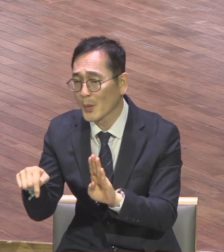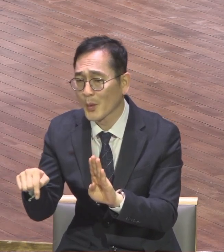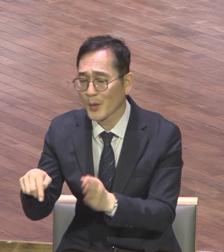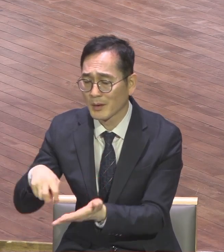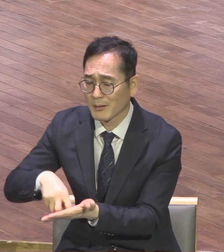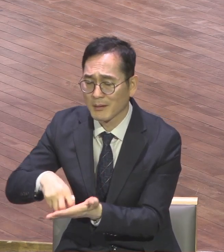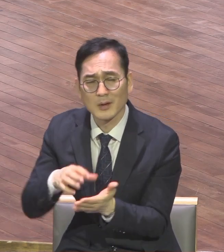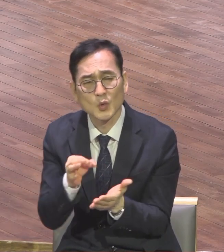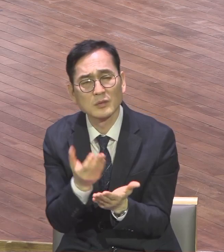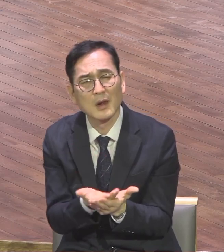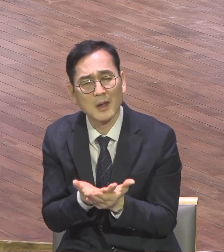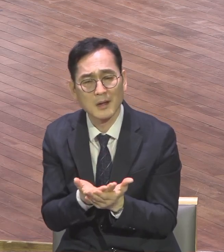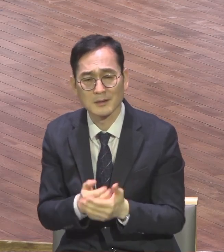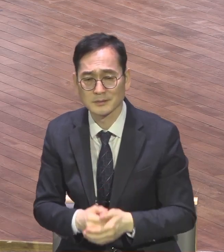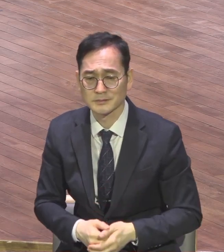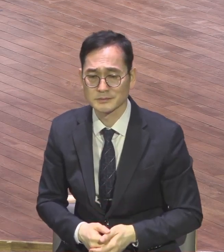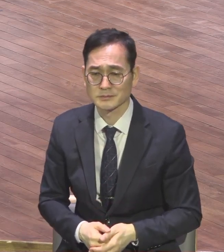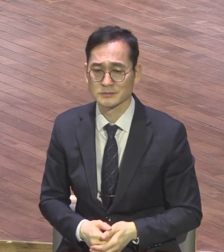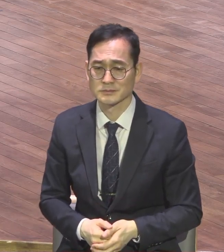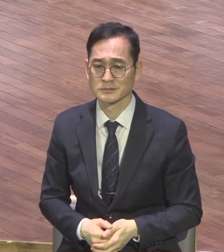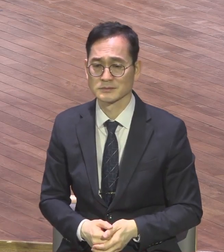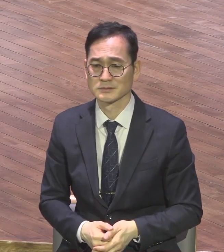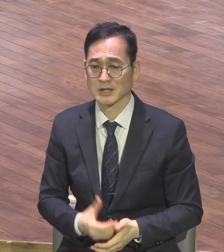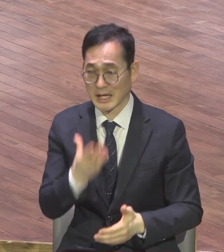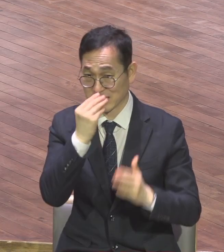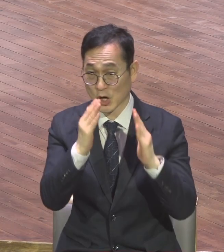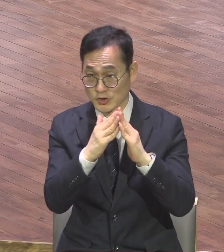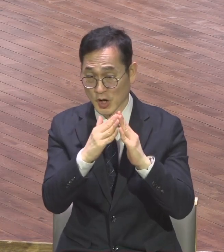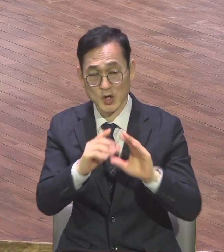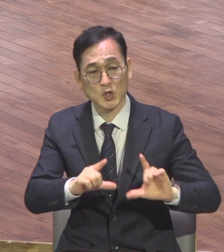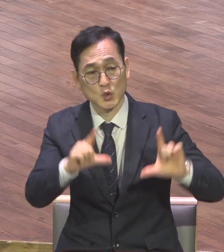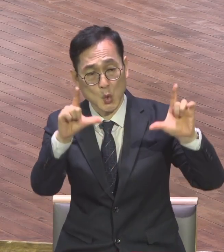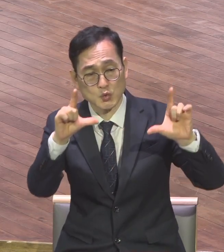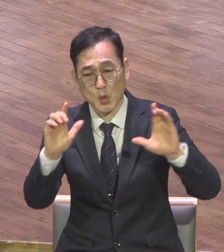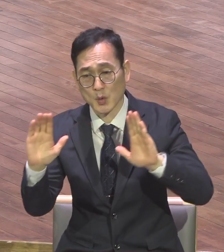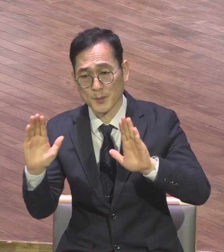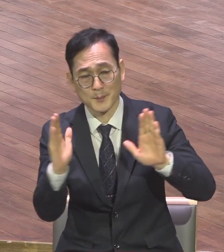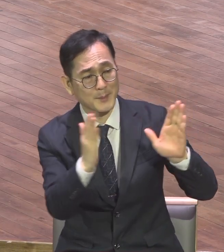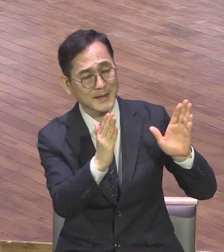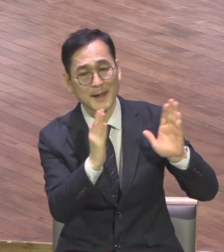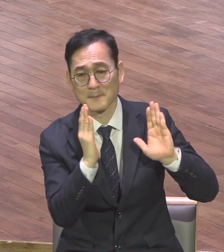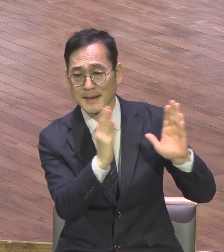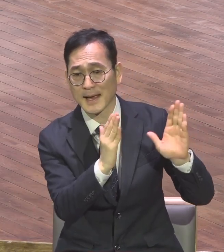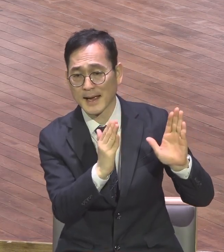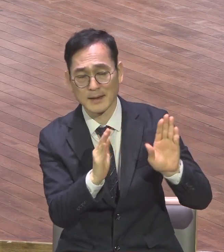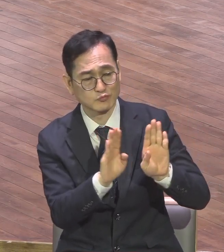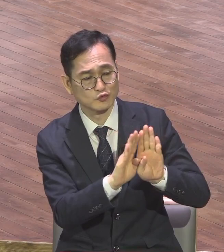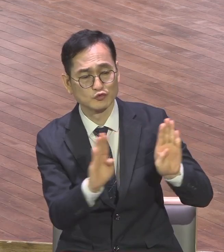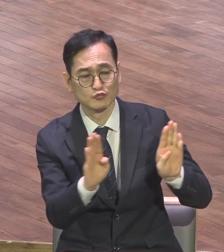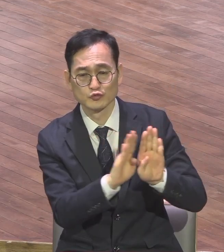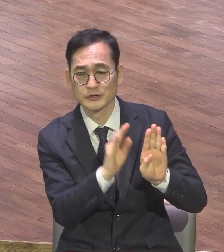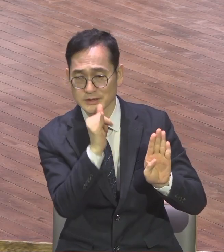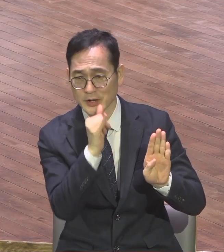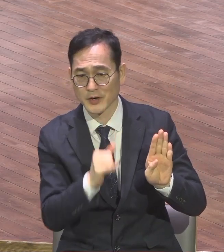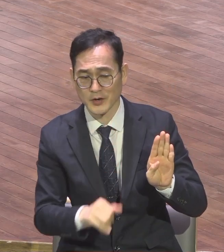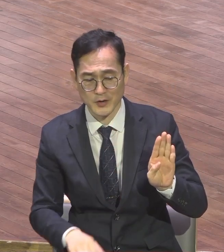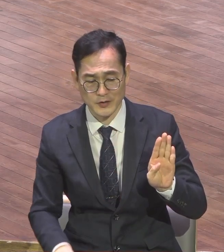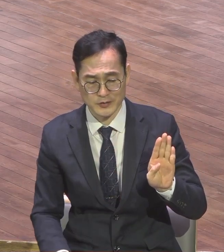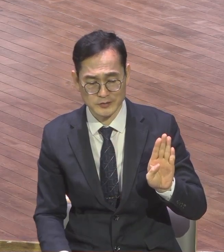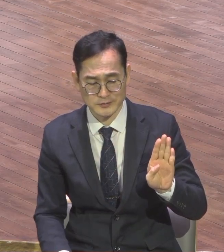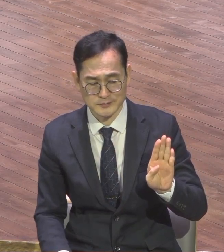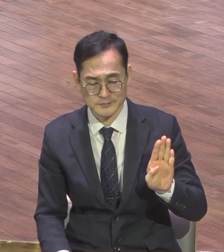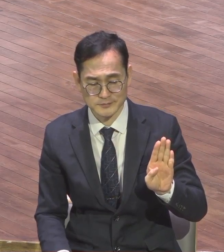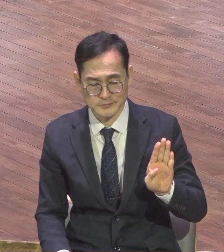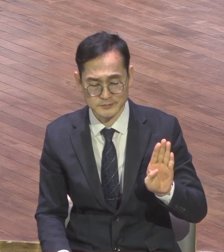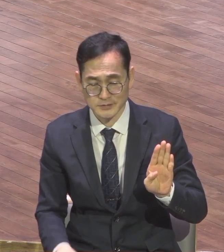성전은 동쪽으로 바라보도록 세워졌습니다. 동쪽으로. 그래서 이 성전 전체가 다 온통